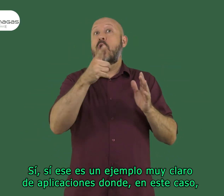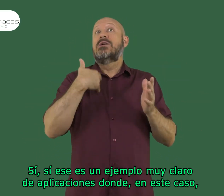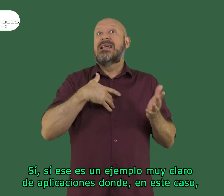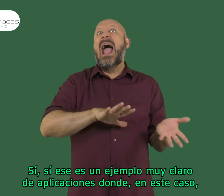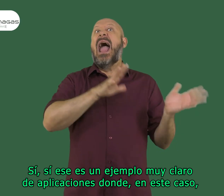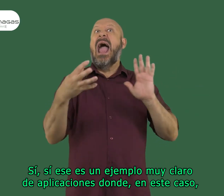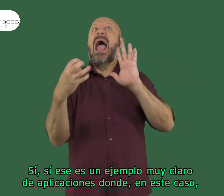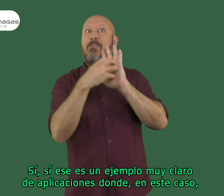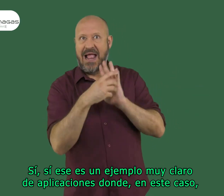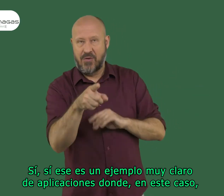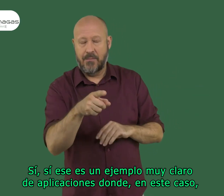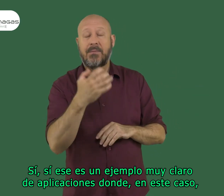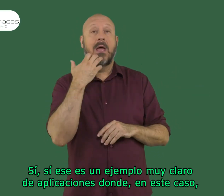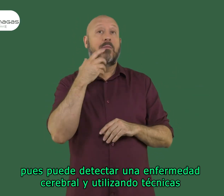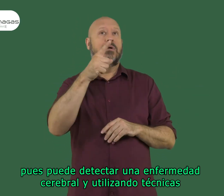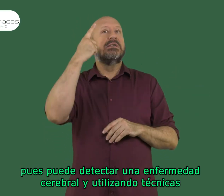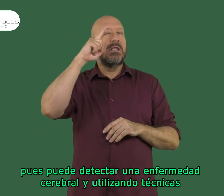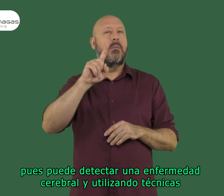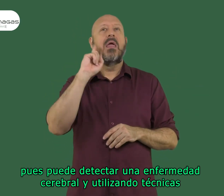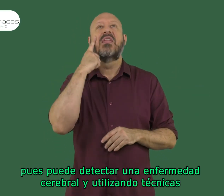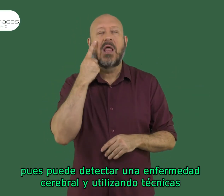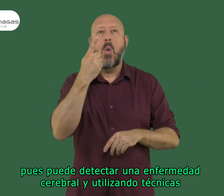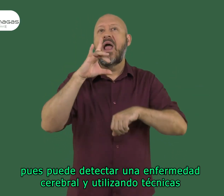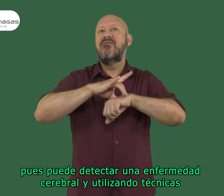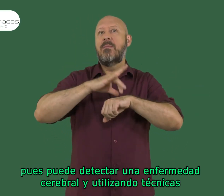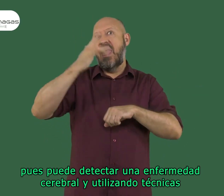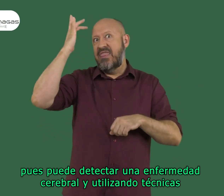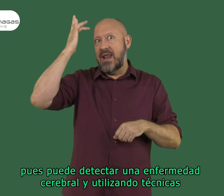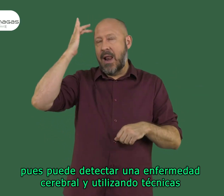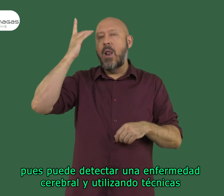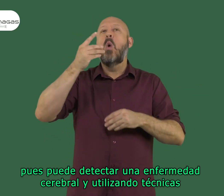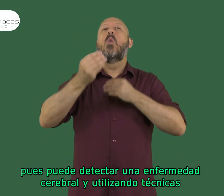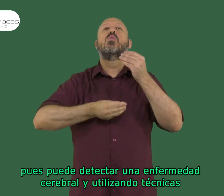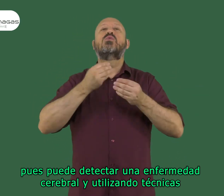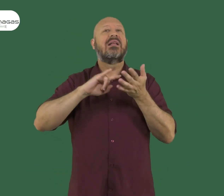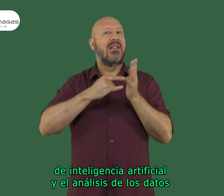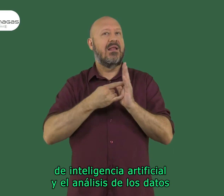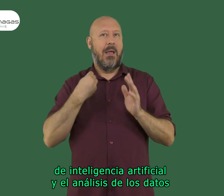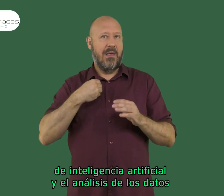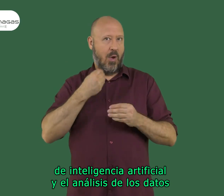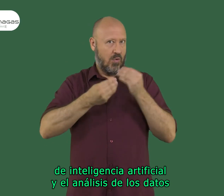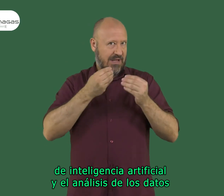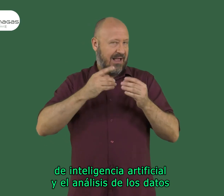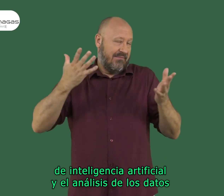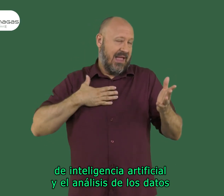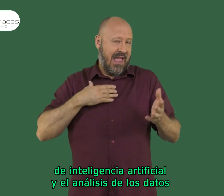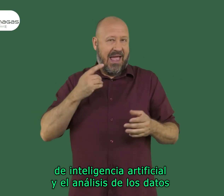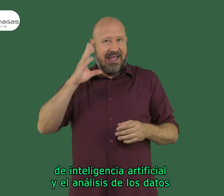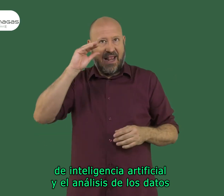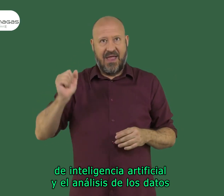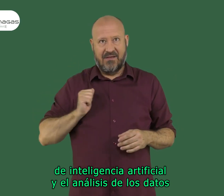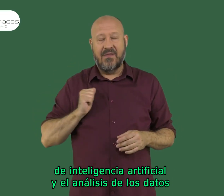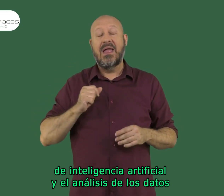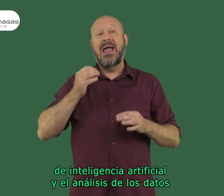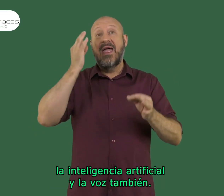en donde en este caso pues se puede detectar una enfermedad cerebral y utilizando técnicas de inteligencia artificial y